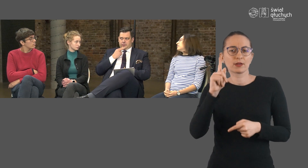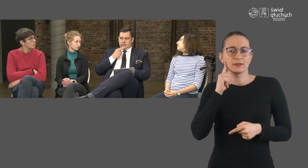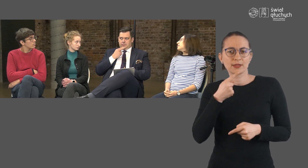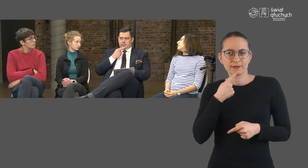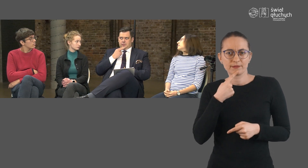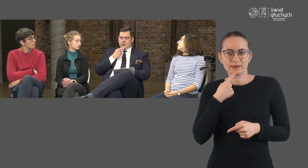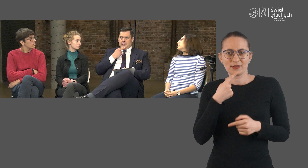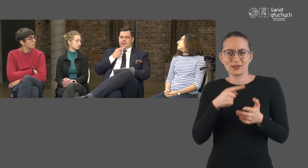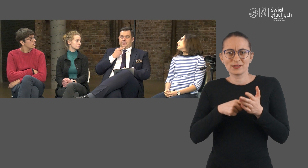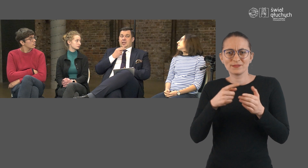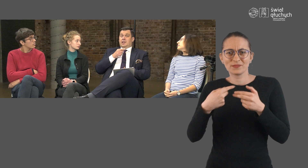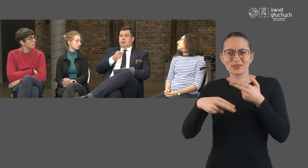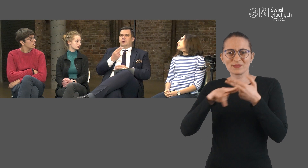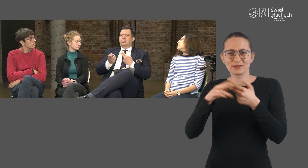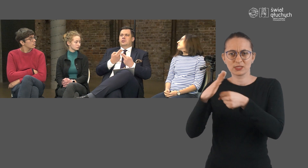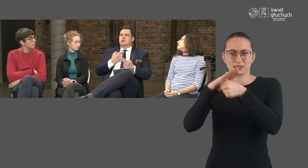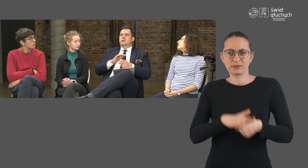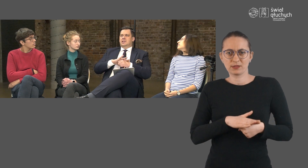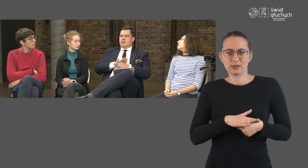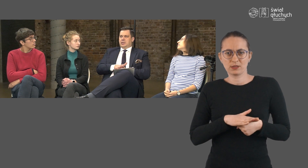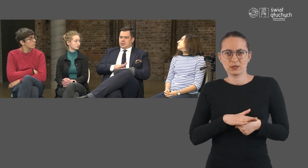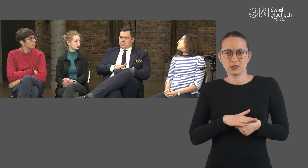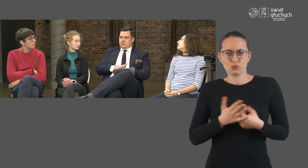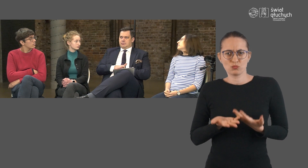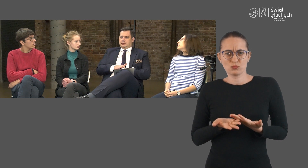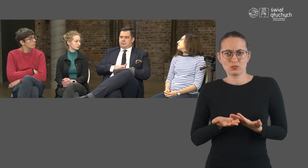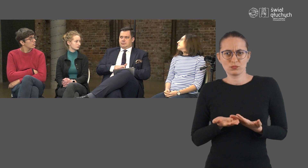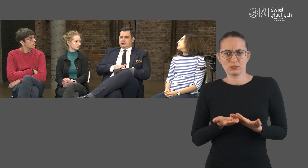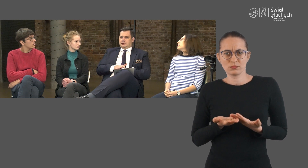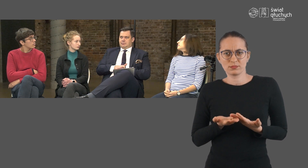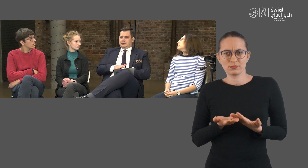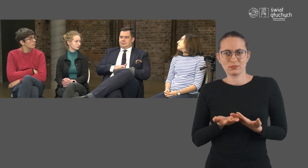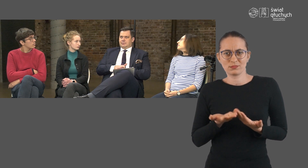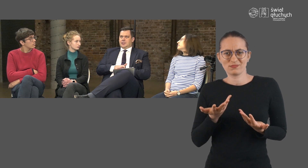głuchych. I ona mi odpowiedziała, że to jest dyskryminacja.